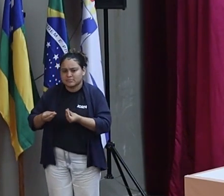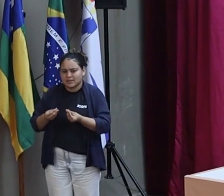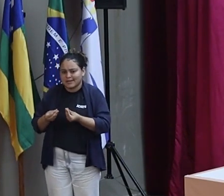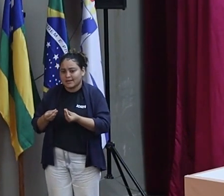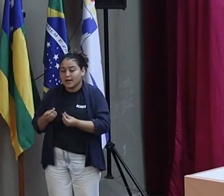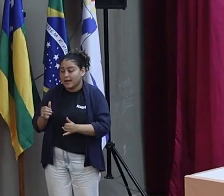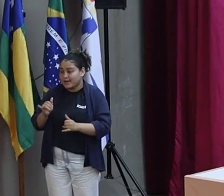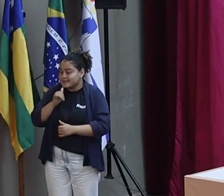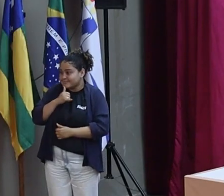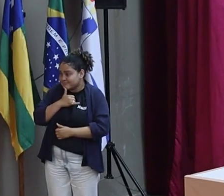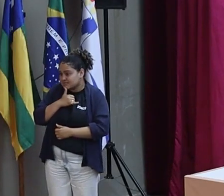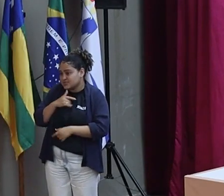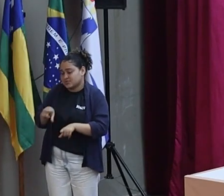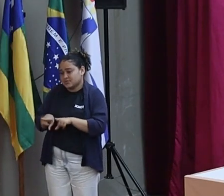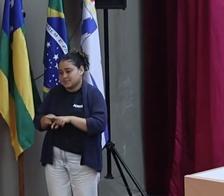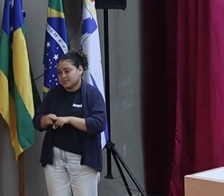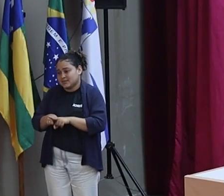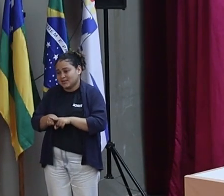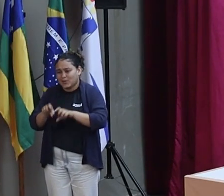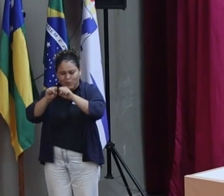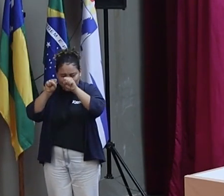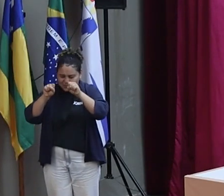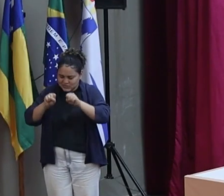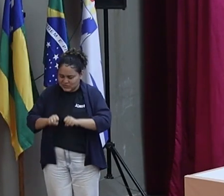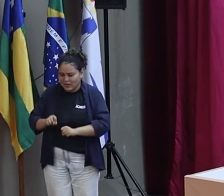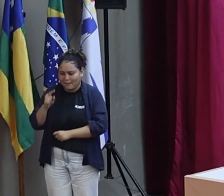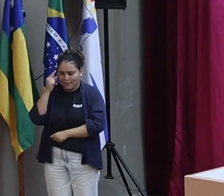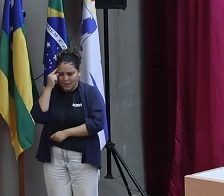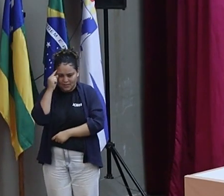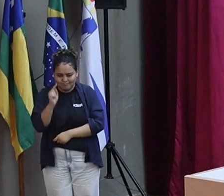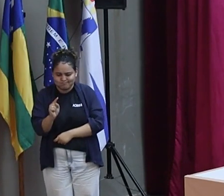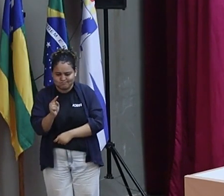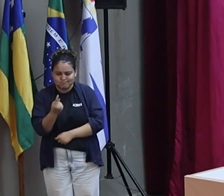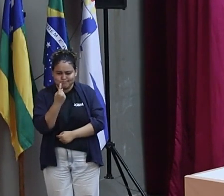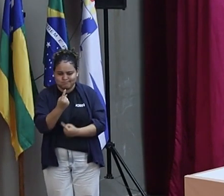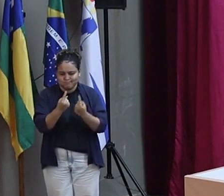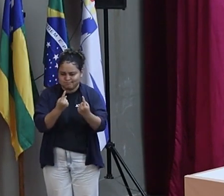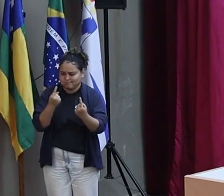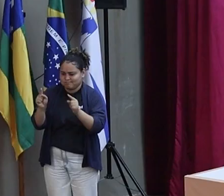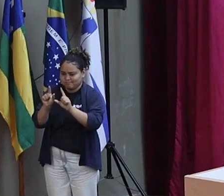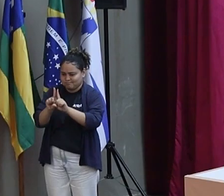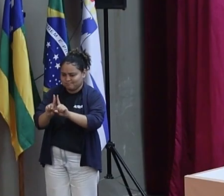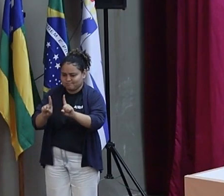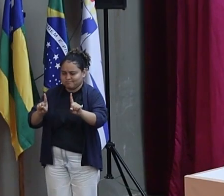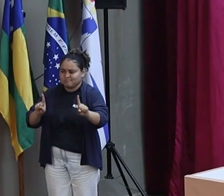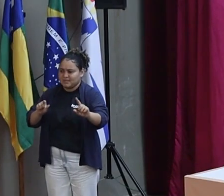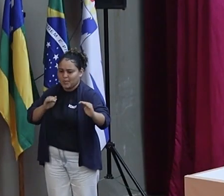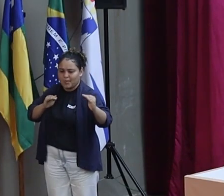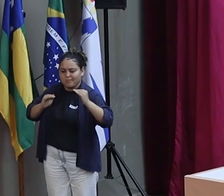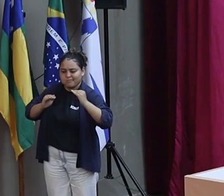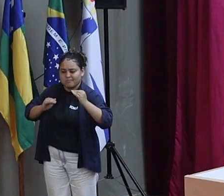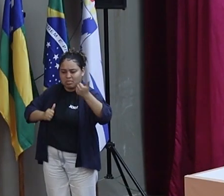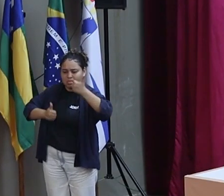sofrível por isso também, não é? A gente tem um sistema que pensa, nos individualiza, nos afasta uns dos outros, o